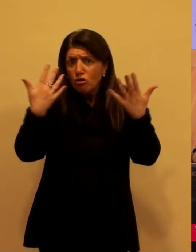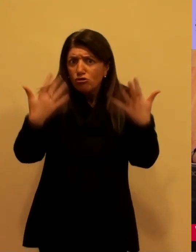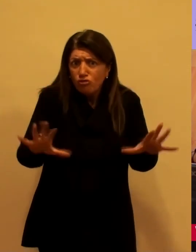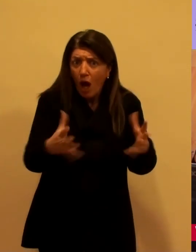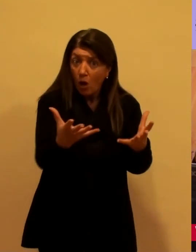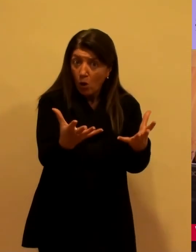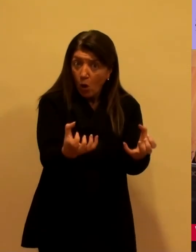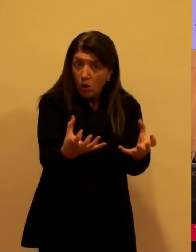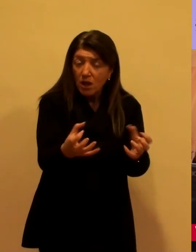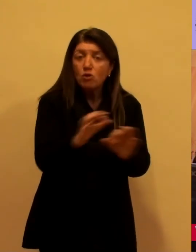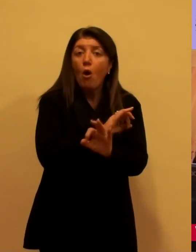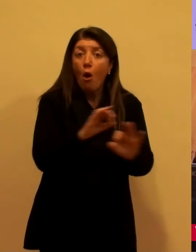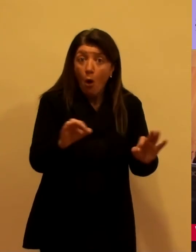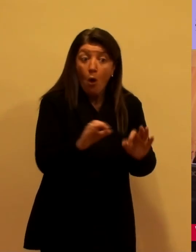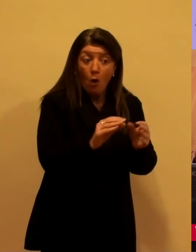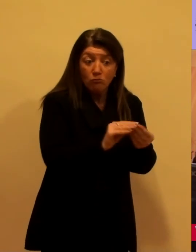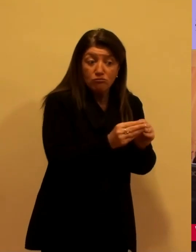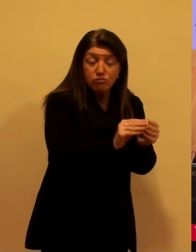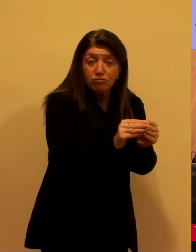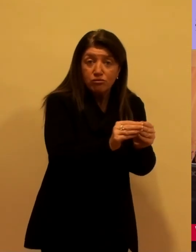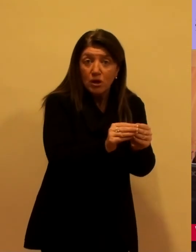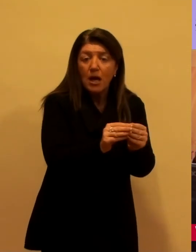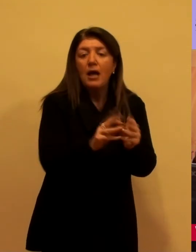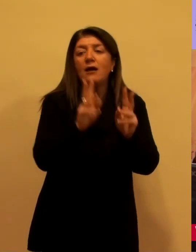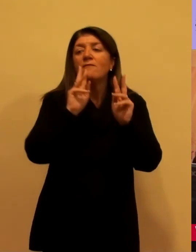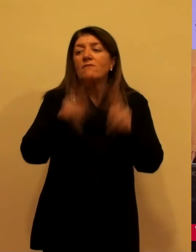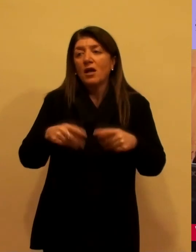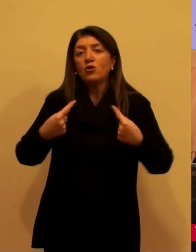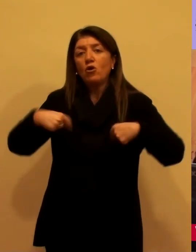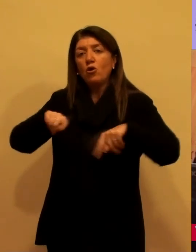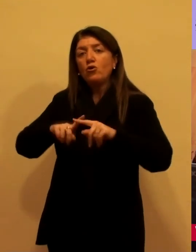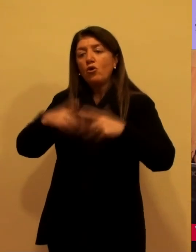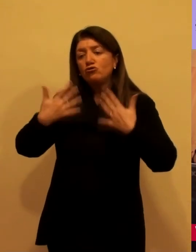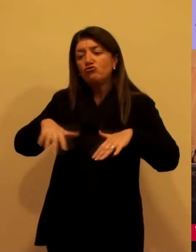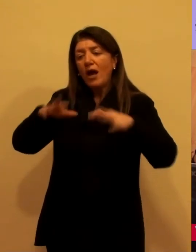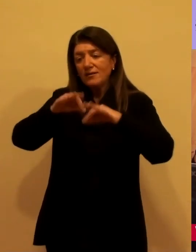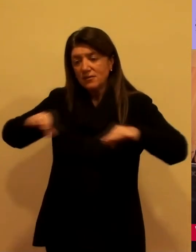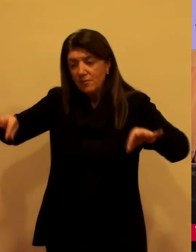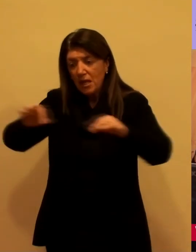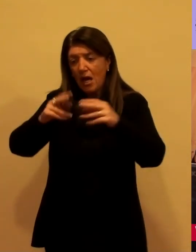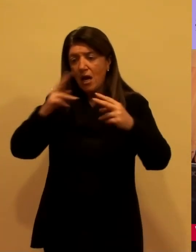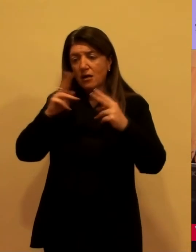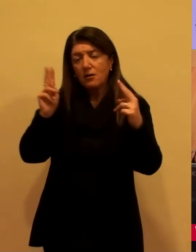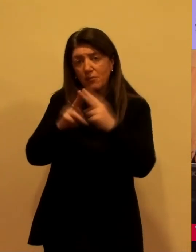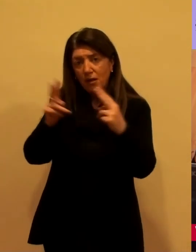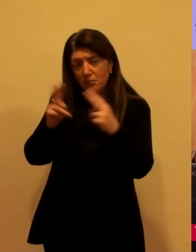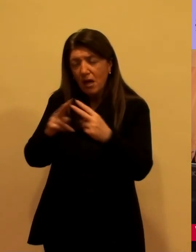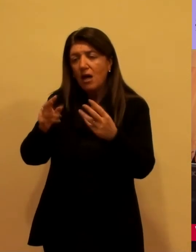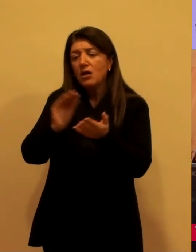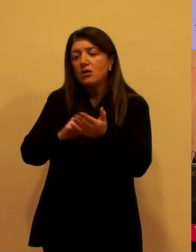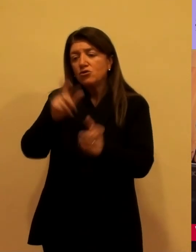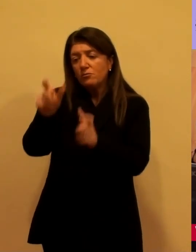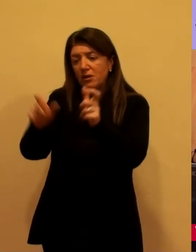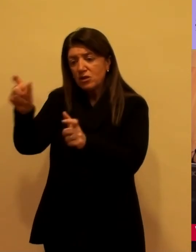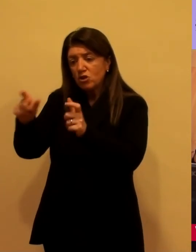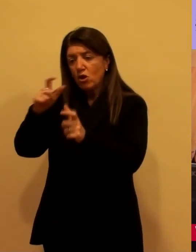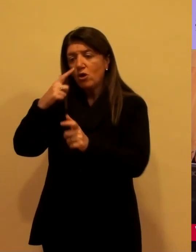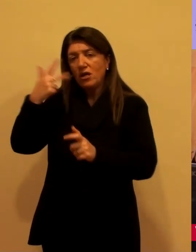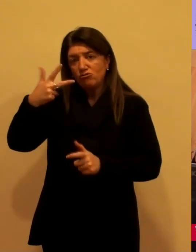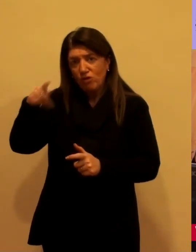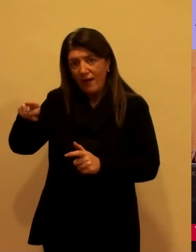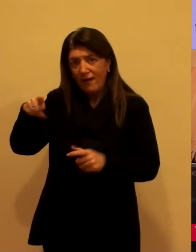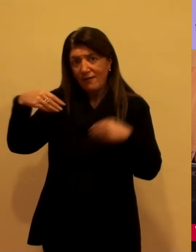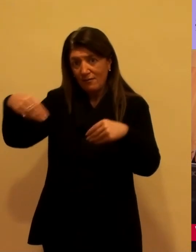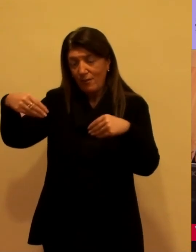questa collaborazione? Sì, noi stiamo lavorando insieme, okay. Ci stiamo trovando in seminari, ci okay. sono delle persone dell'Unione Italiana Ciechi che